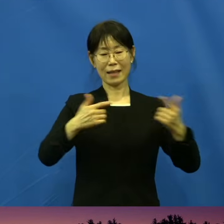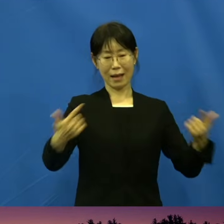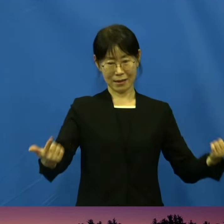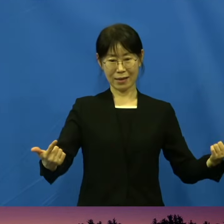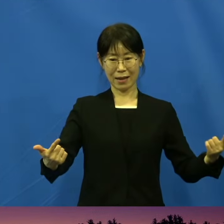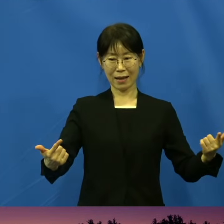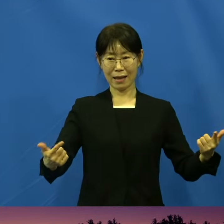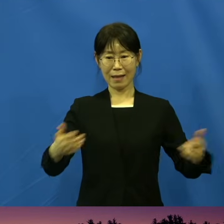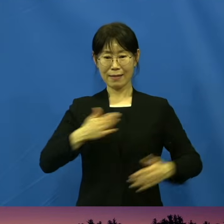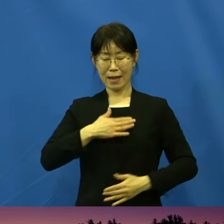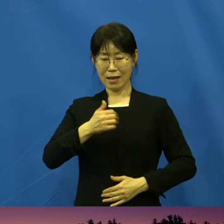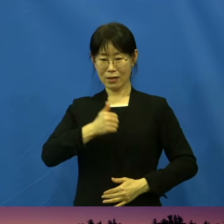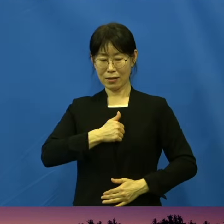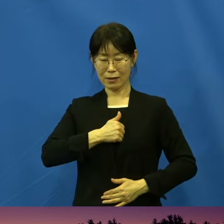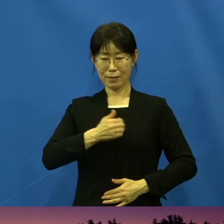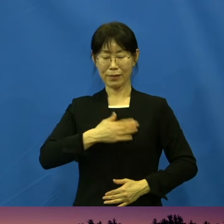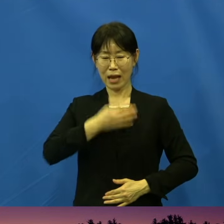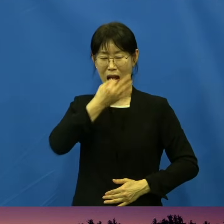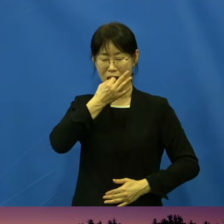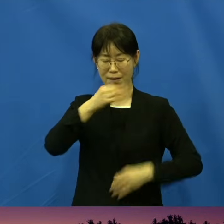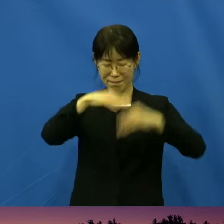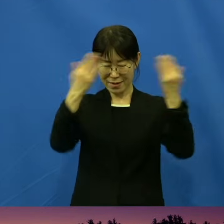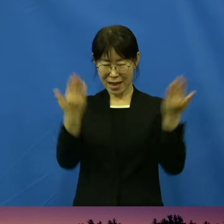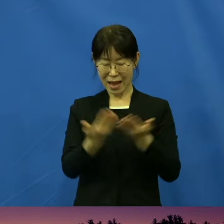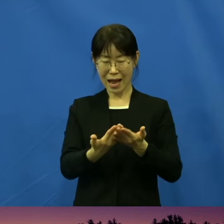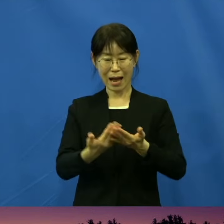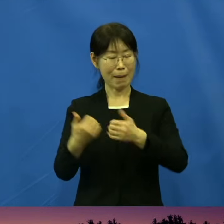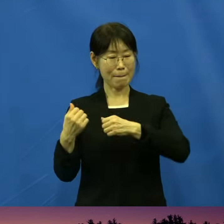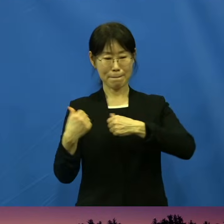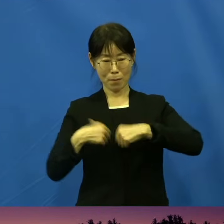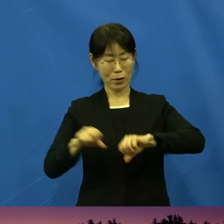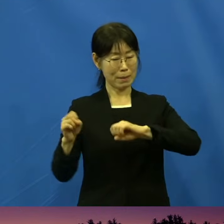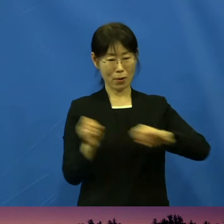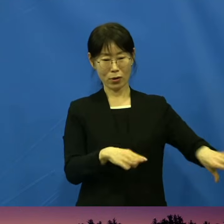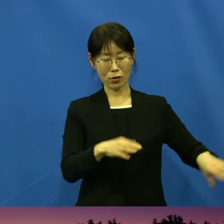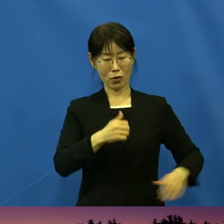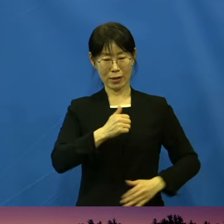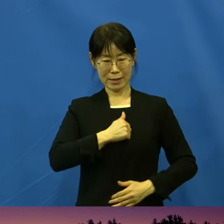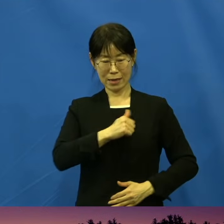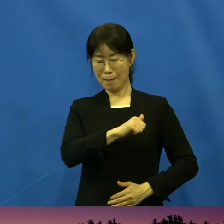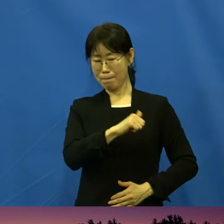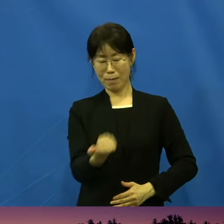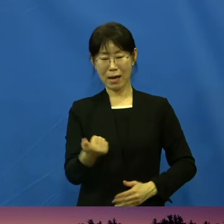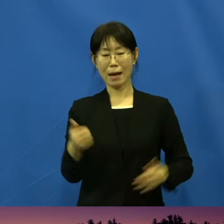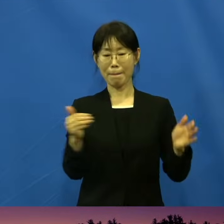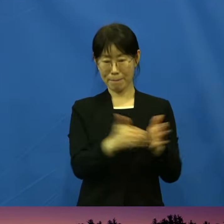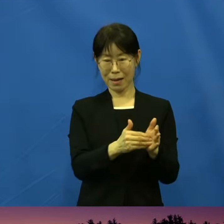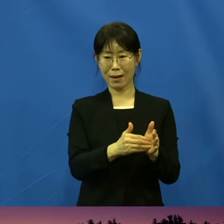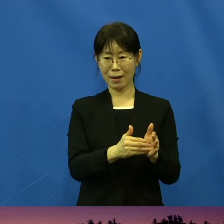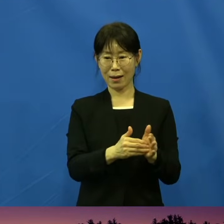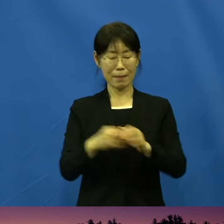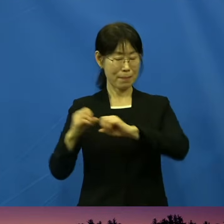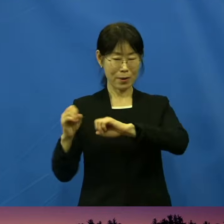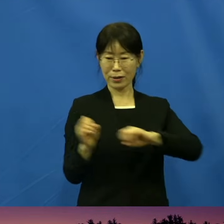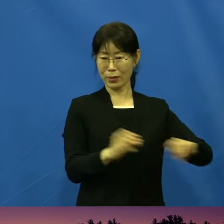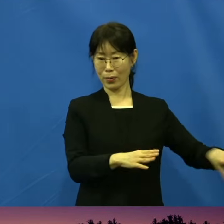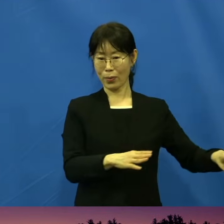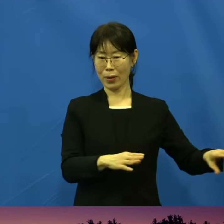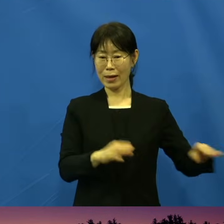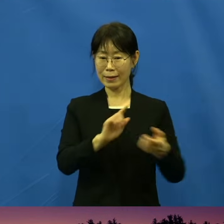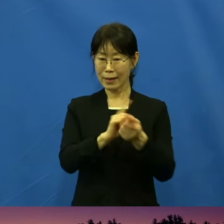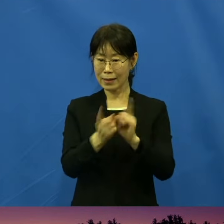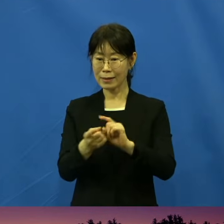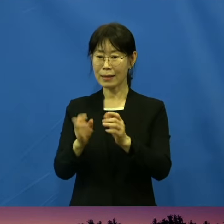죽어버렸습니다. 나는 그리스도와 함께 살고 있습니다. 그리고 그분의